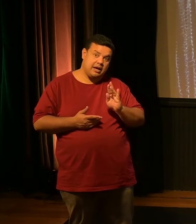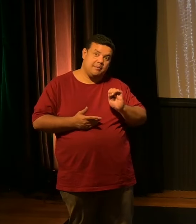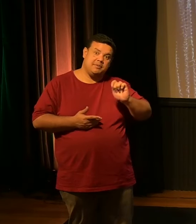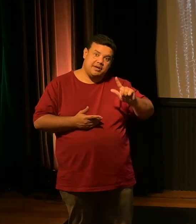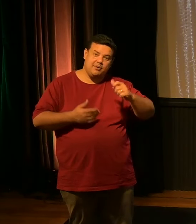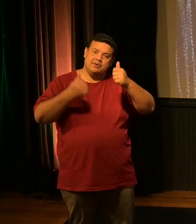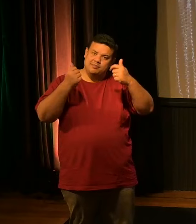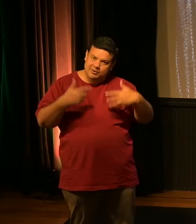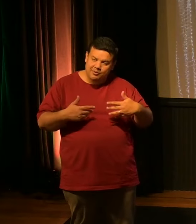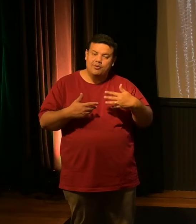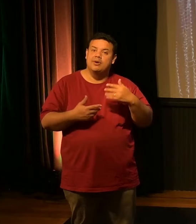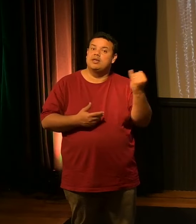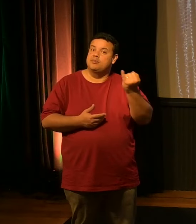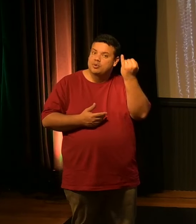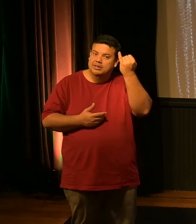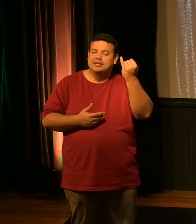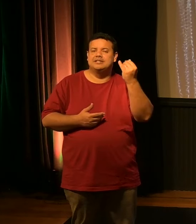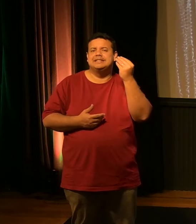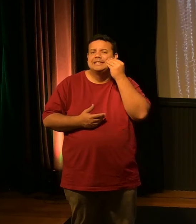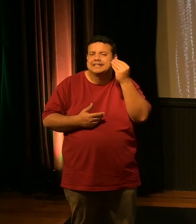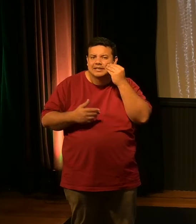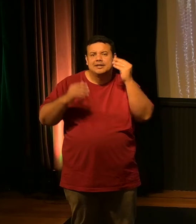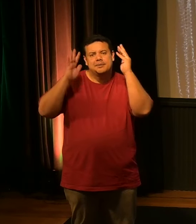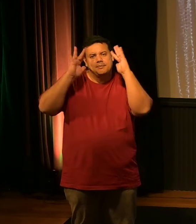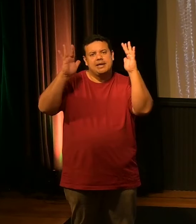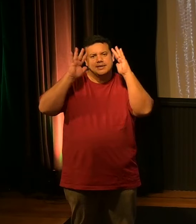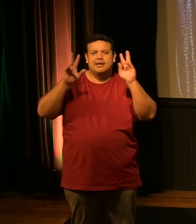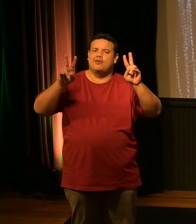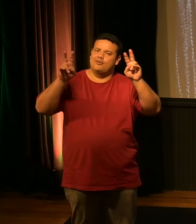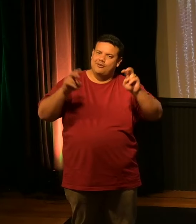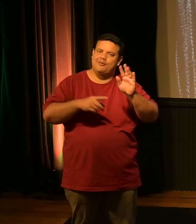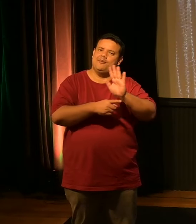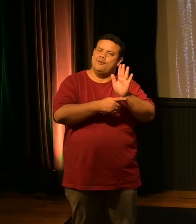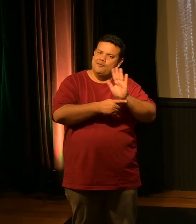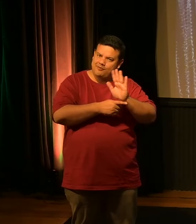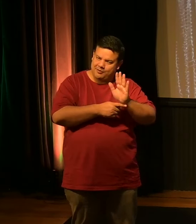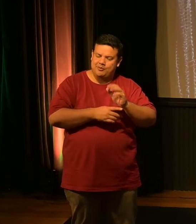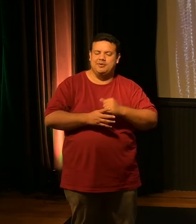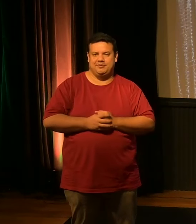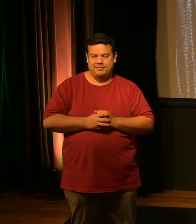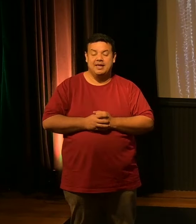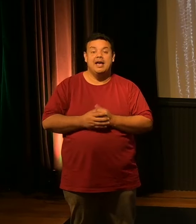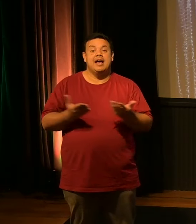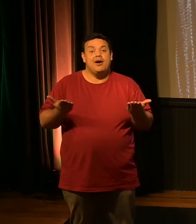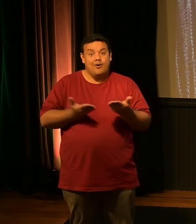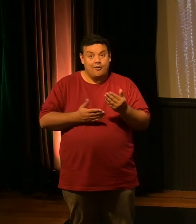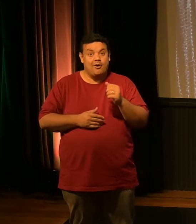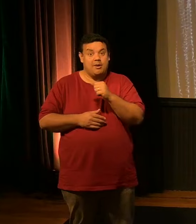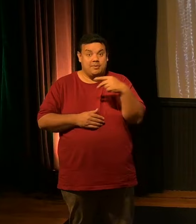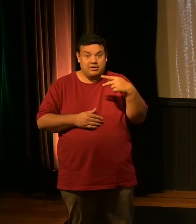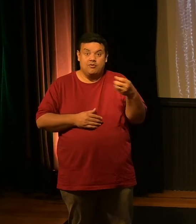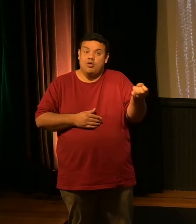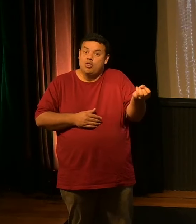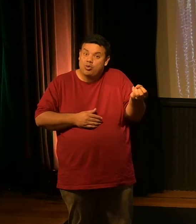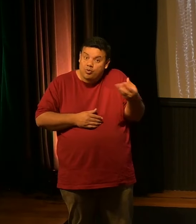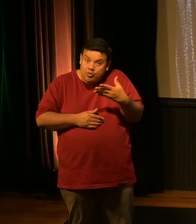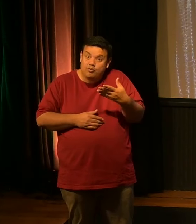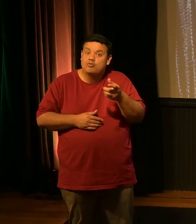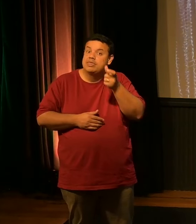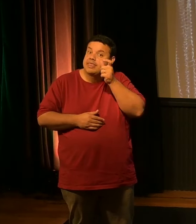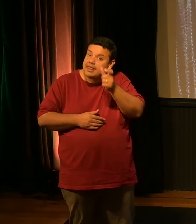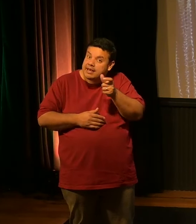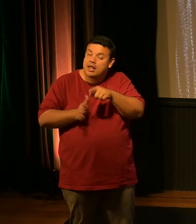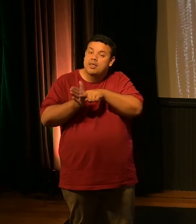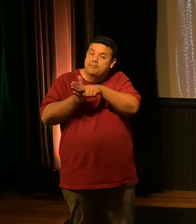não me alugar muito, né? Mas, como o Gabriel falou, a Indeterminações, essa plataforma que está interessada em pesquisar